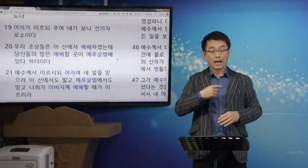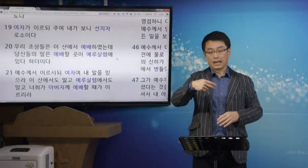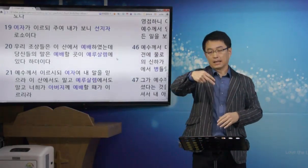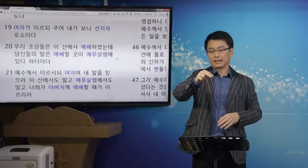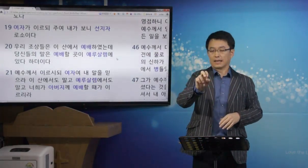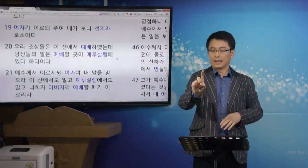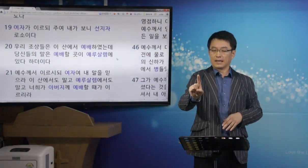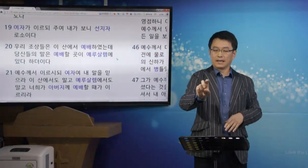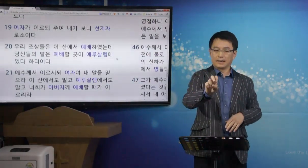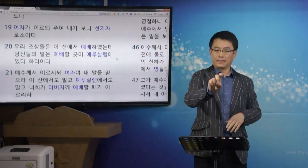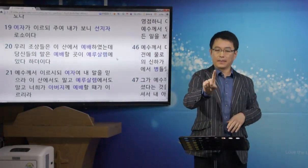사마리아